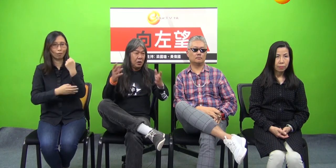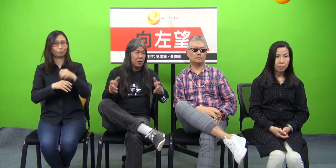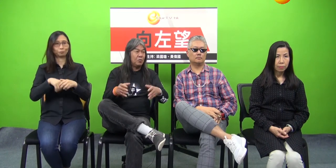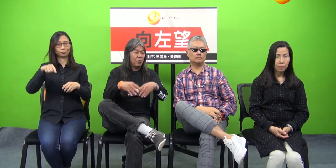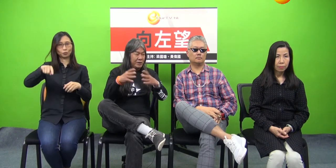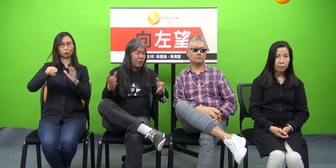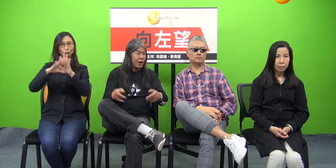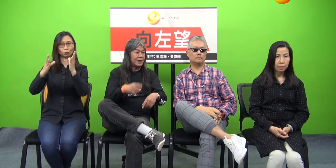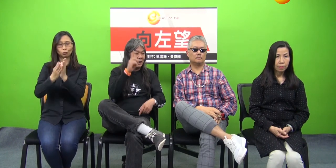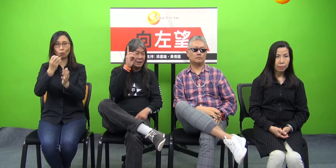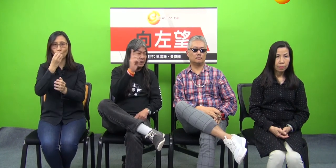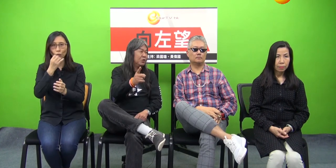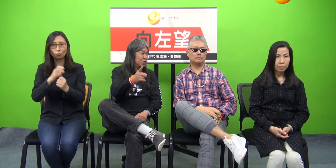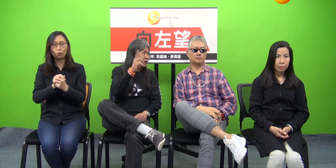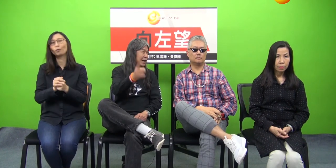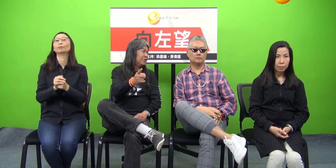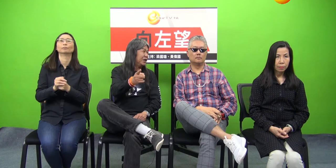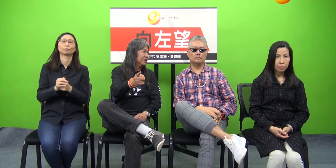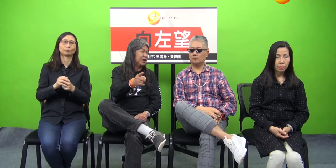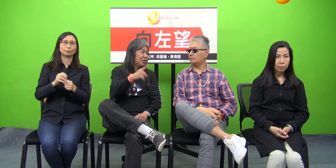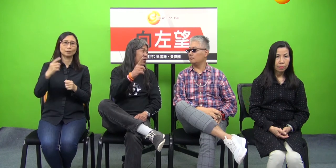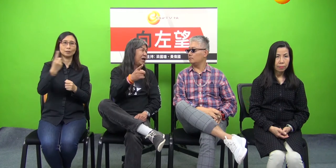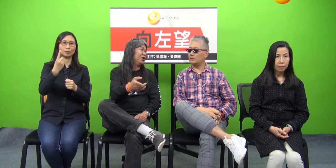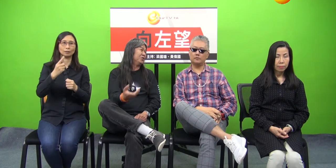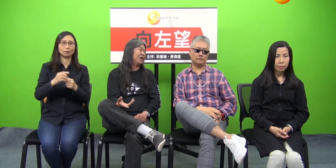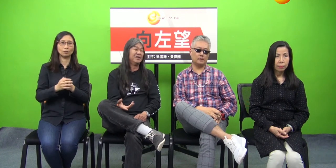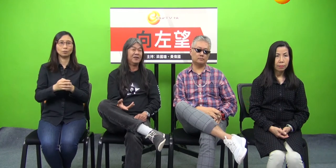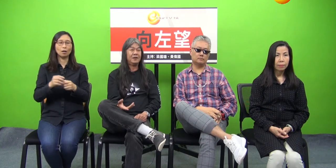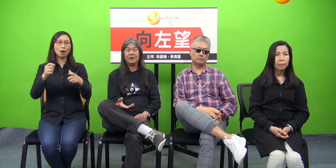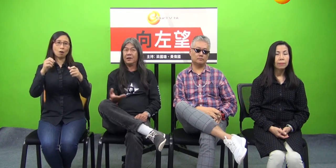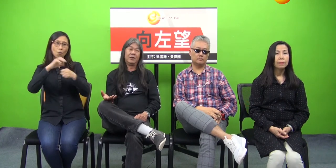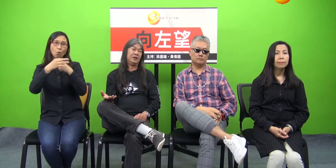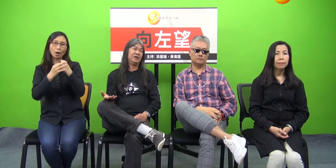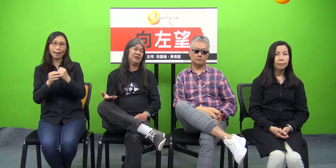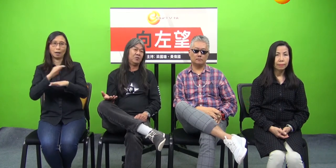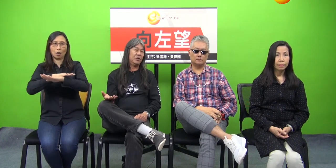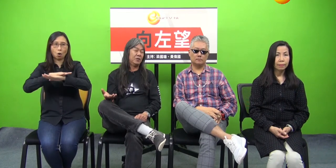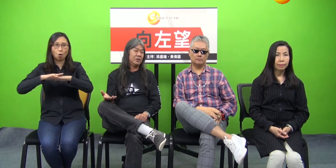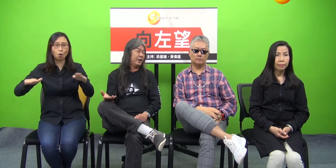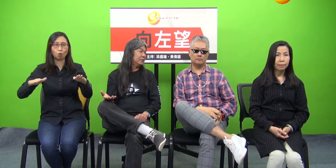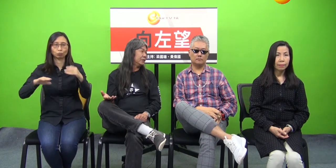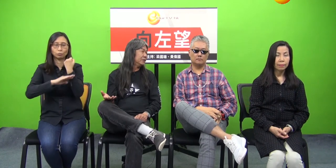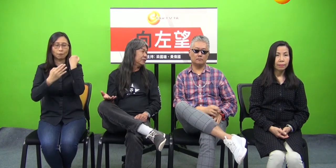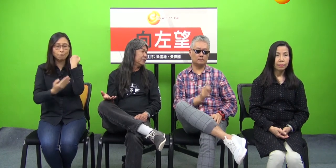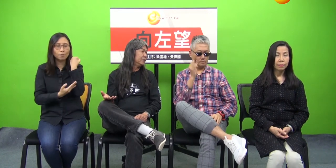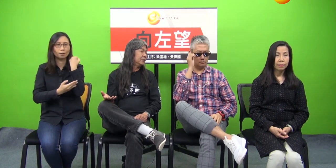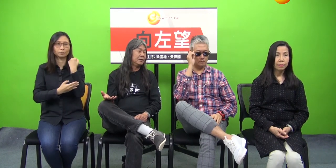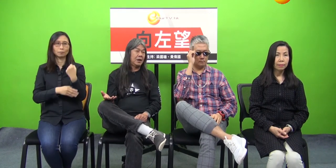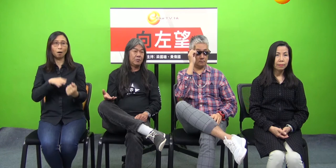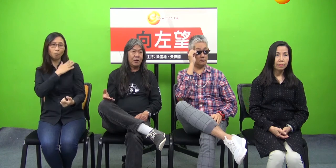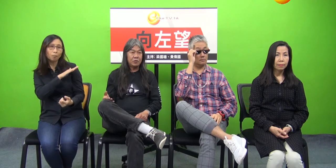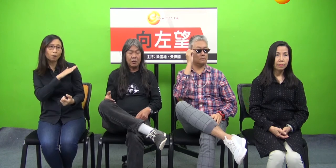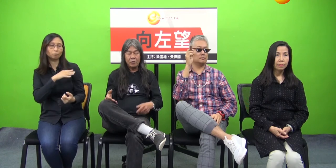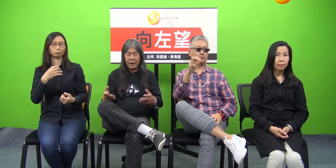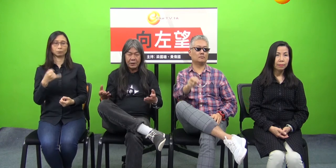全香港無時無刻實行一條最辣嘅法律，就叫國家安全法。喂，你冇理由唔理噶嘛？係